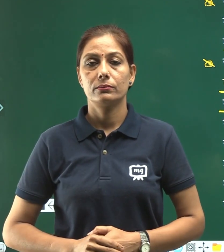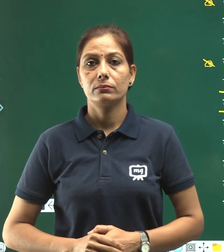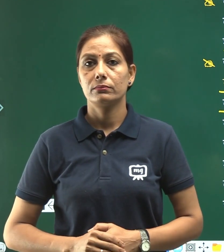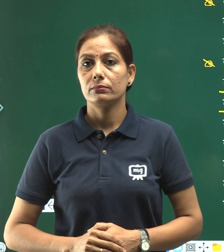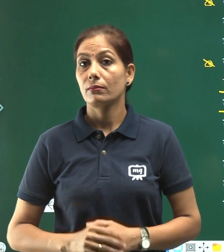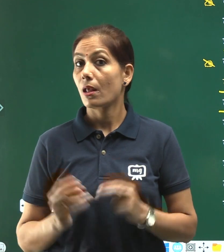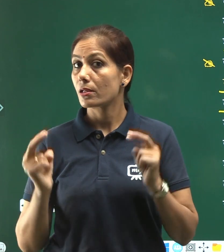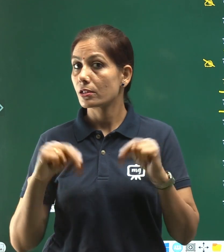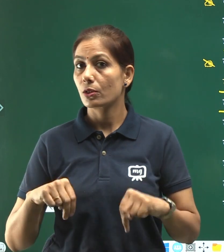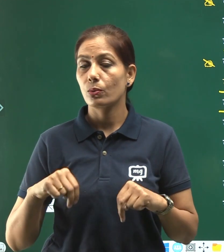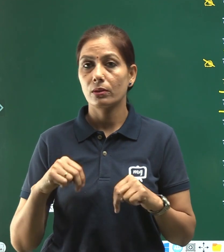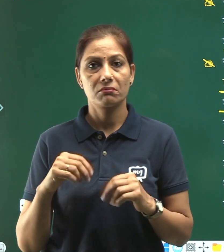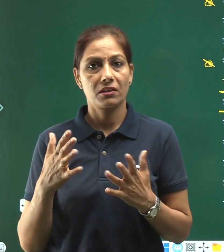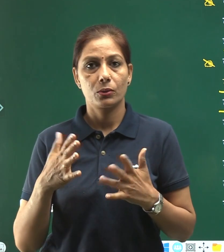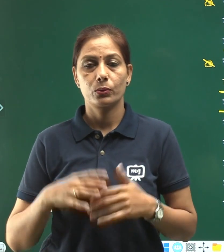जरूरत नहीं होती।